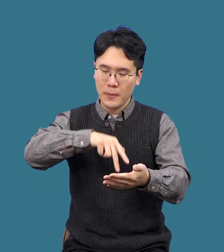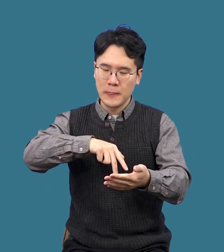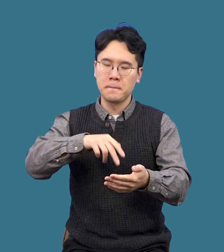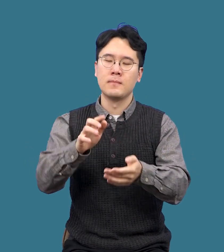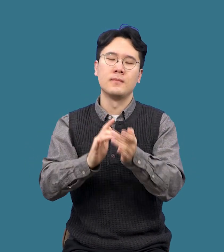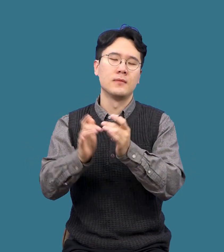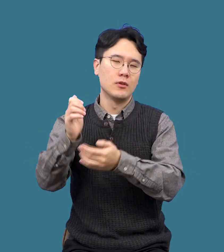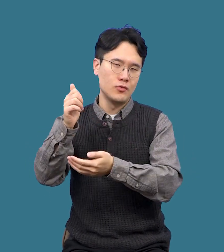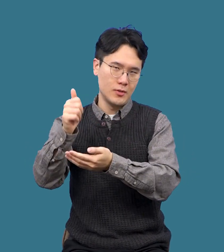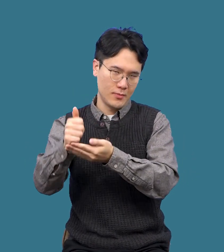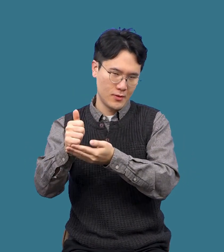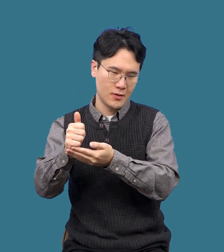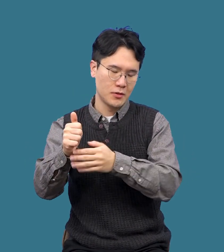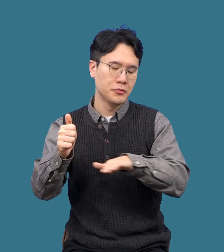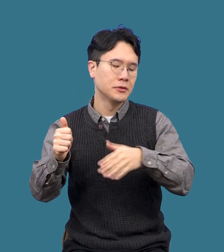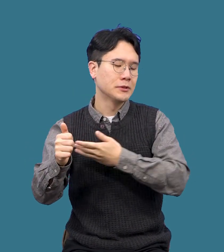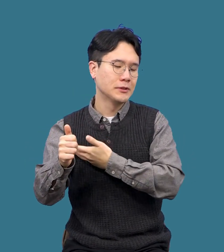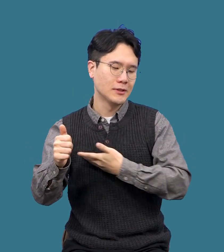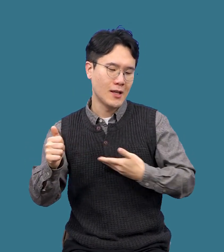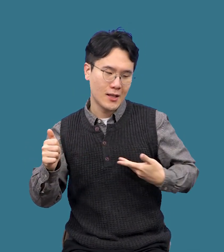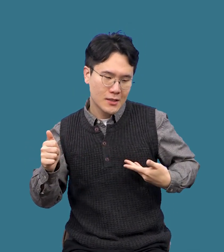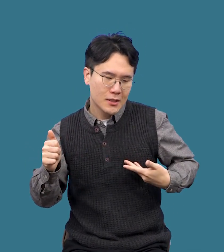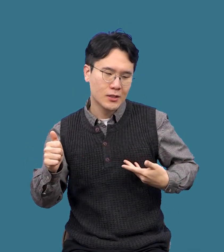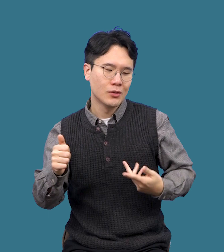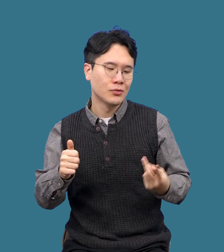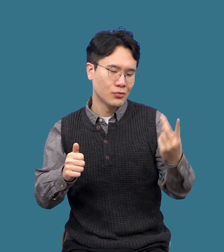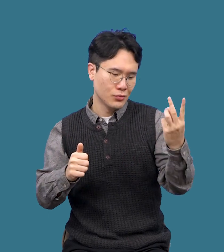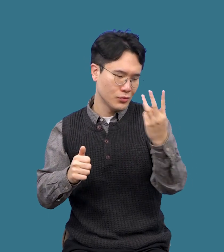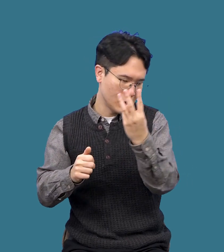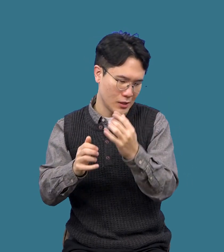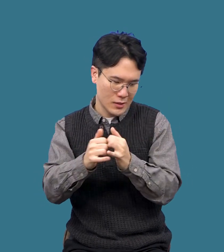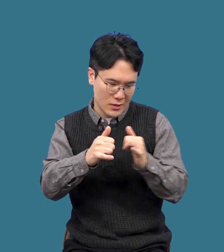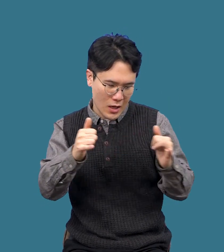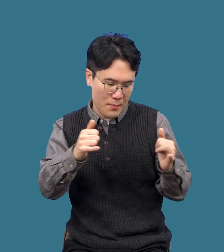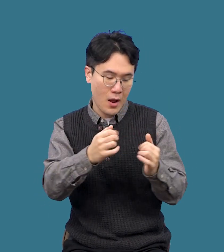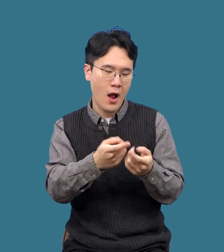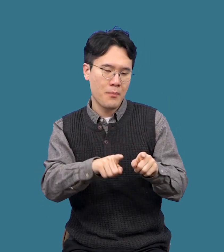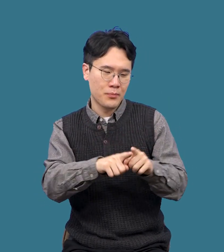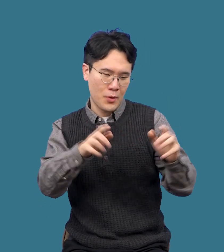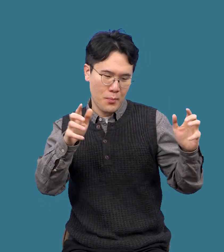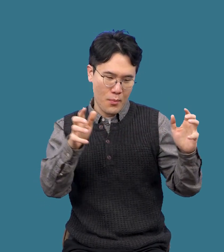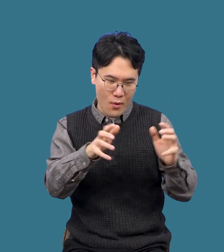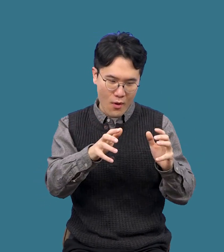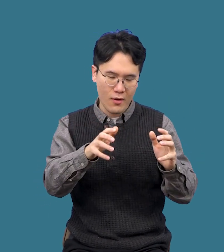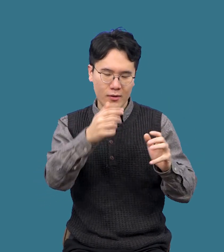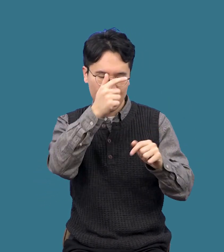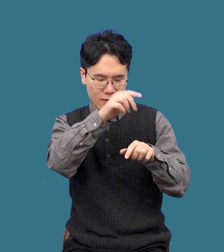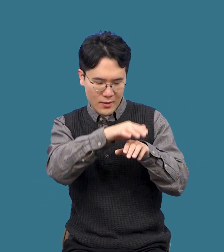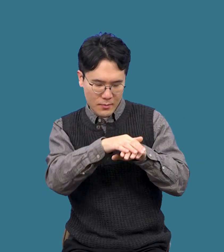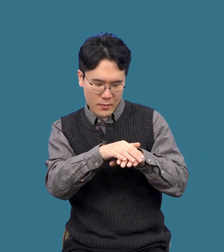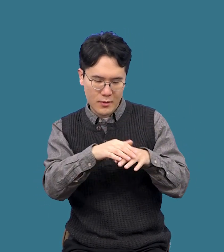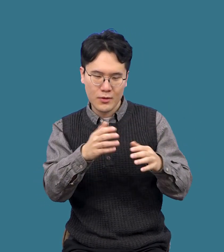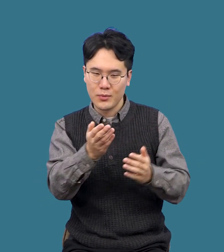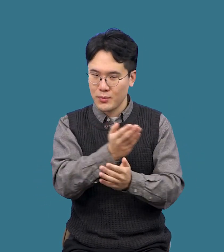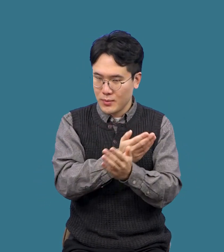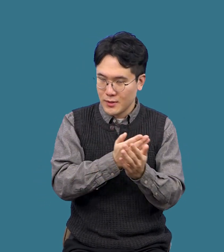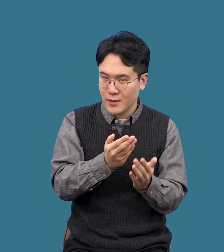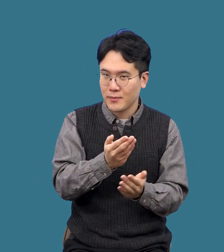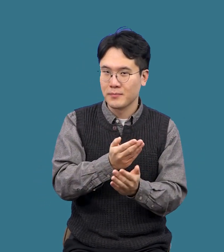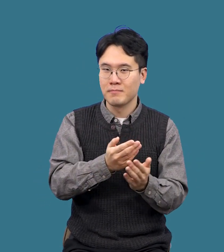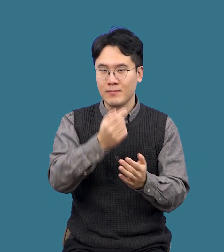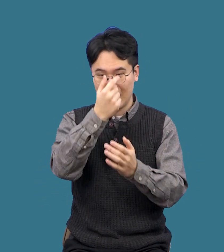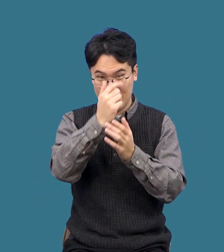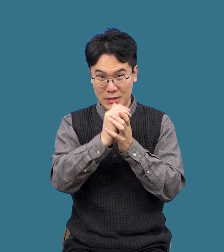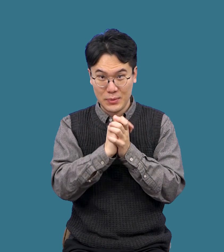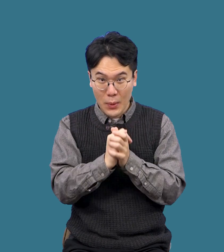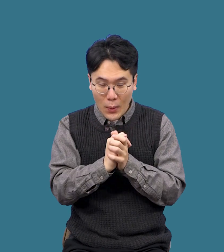제자들이 두세 사람으로 함께 모여 예배하고 교제하고 기도할 것을 권면하시면서